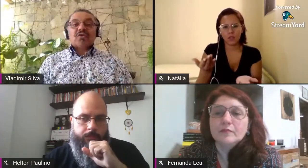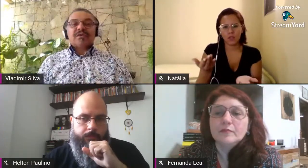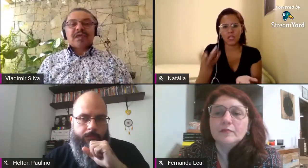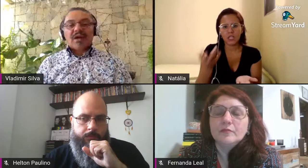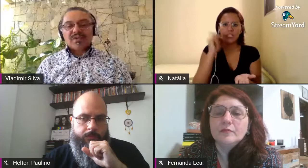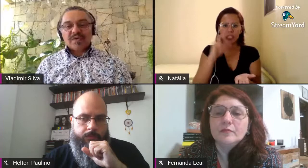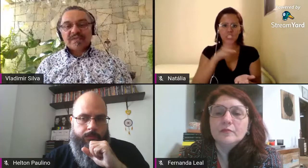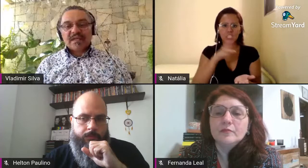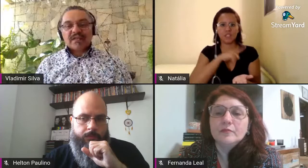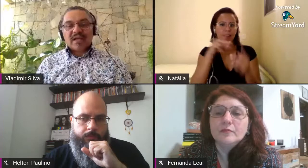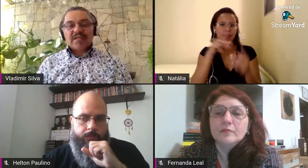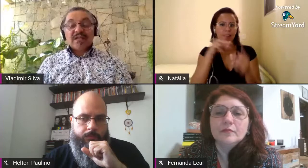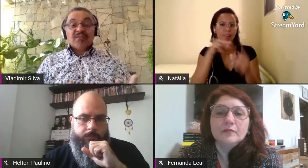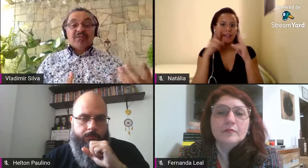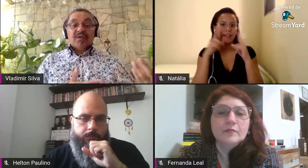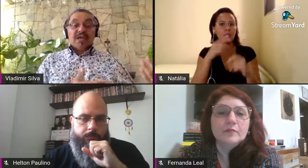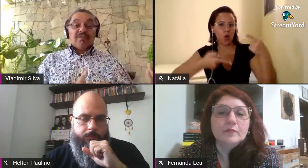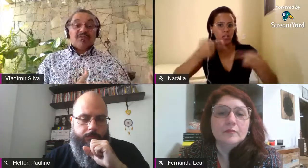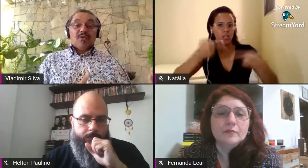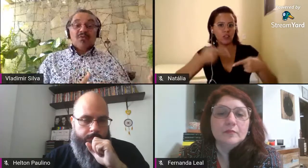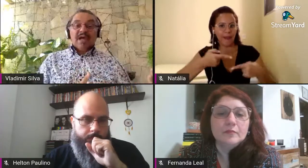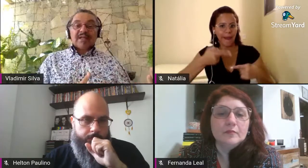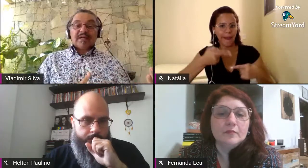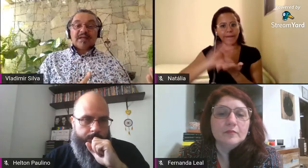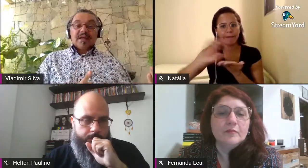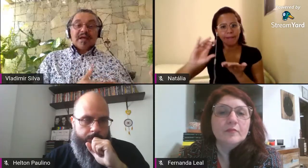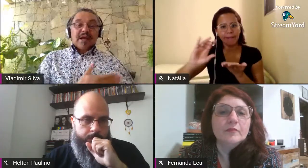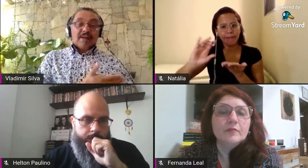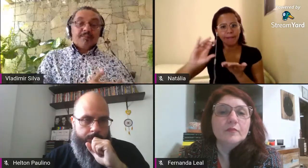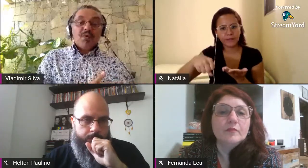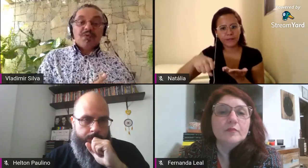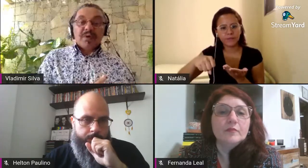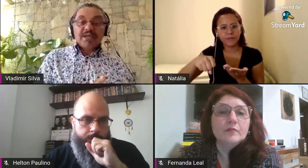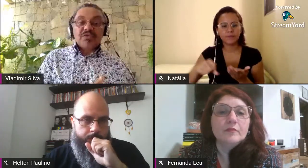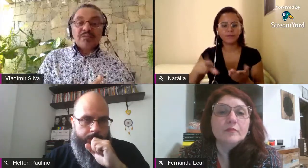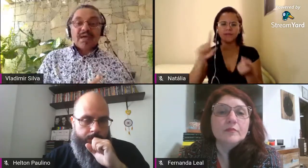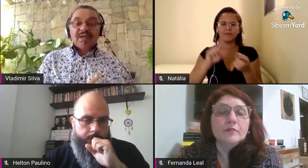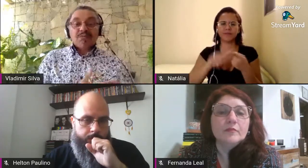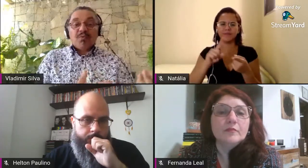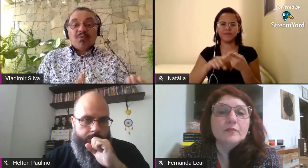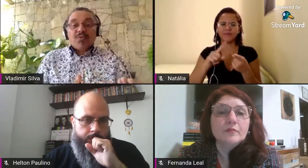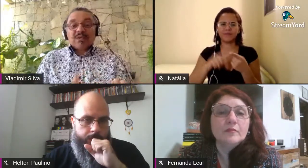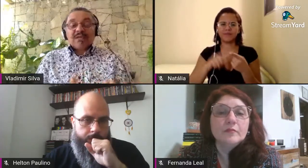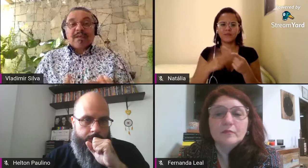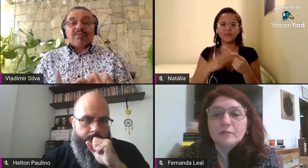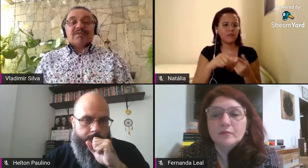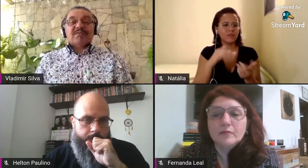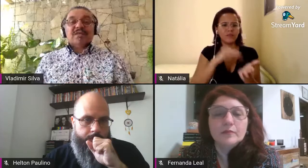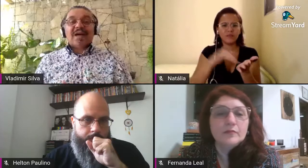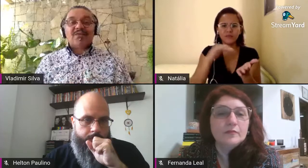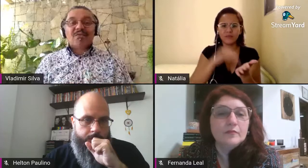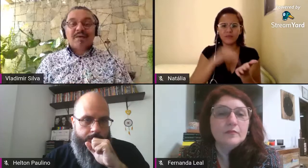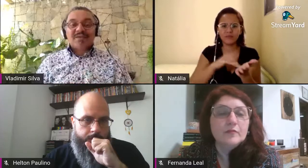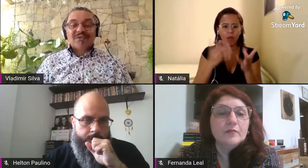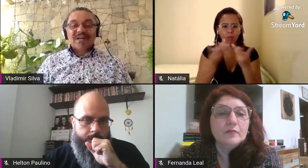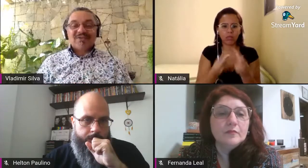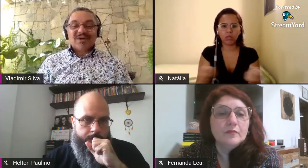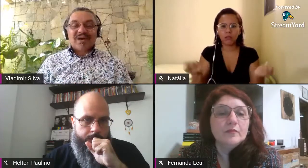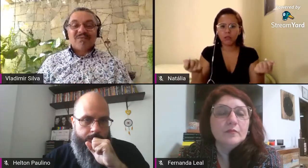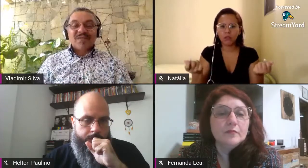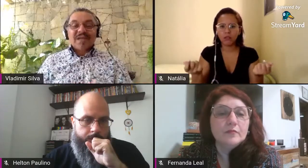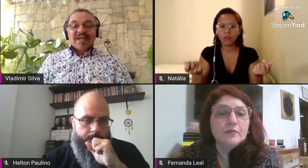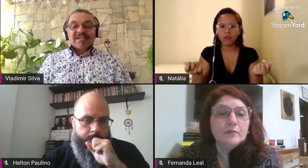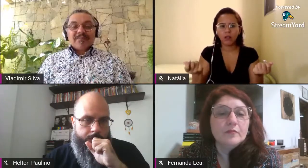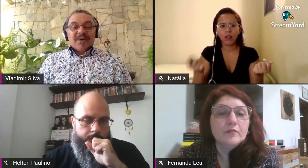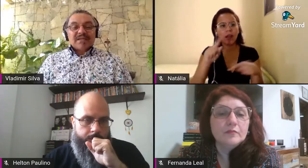inexistência total de uma secretaria que foi reformulada há pouco mais de um mês por conta da proximidade com o período